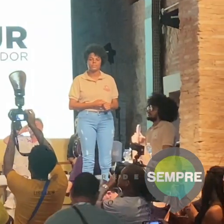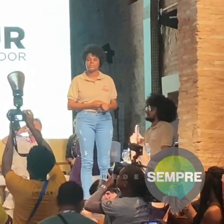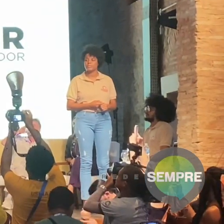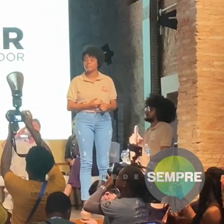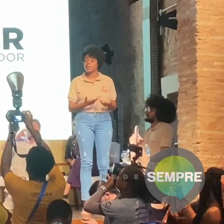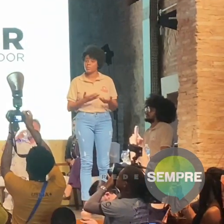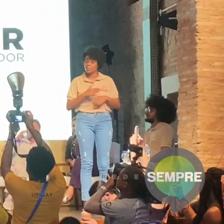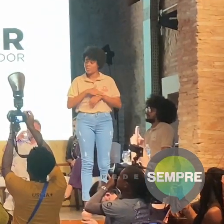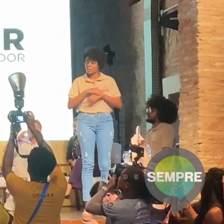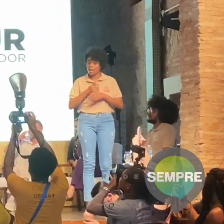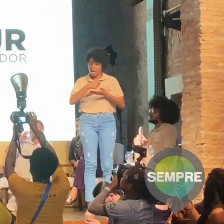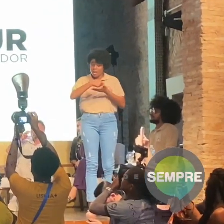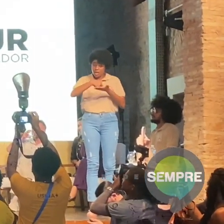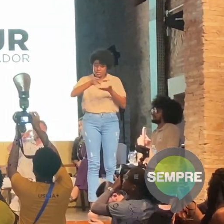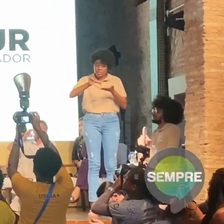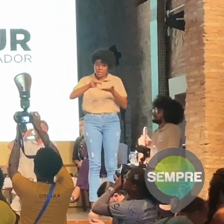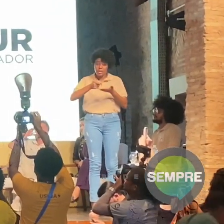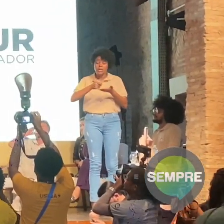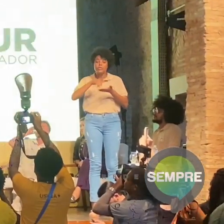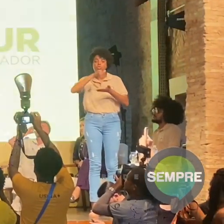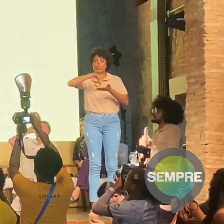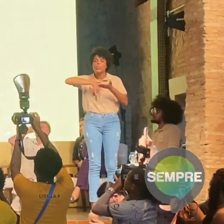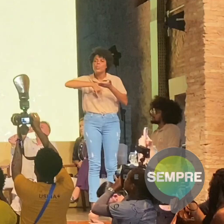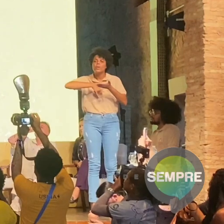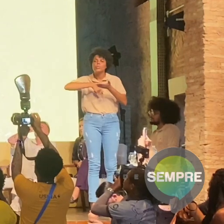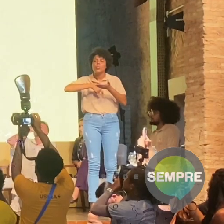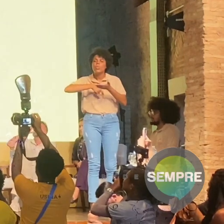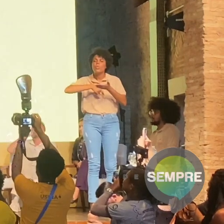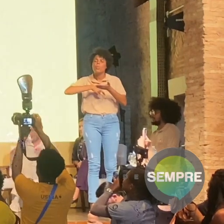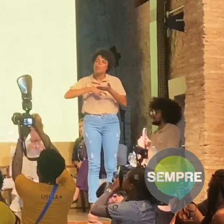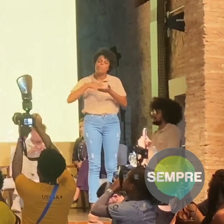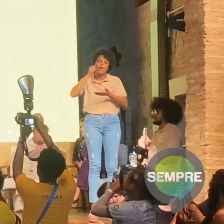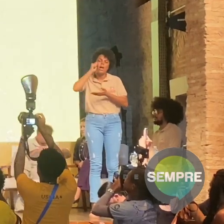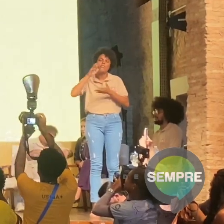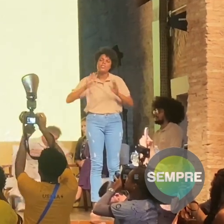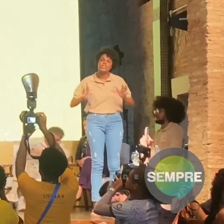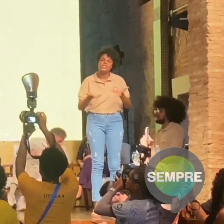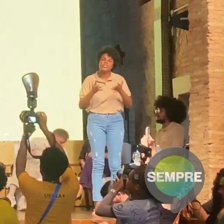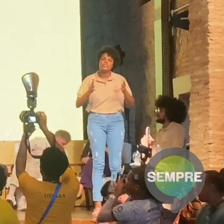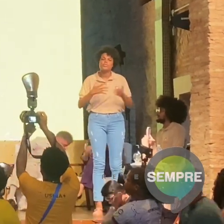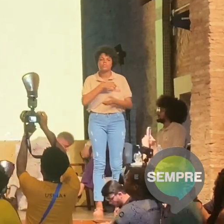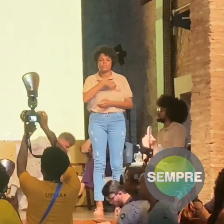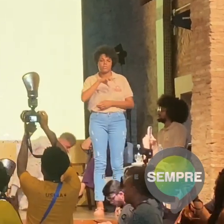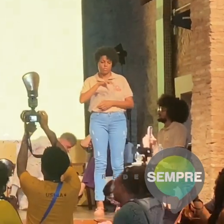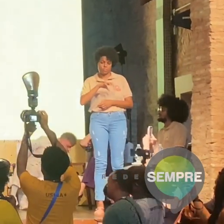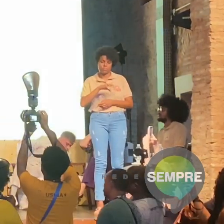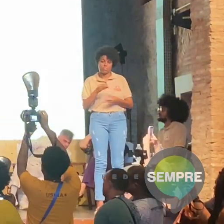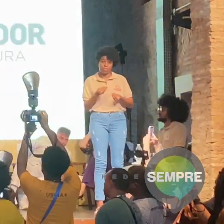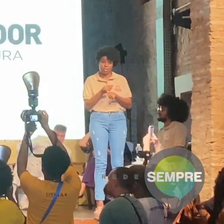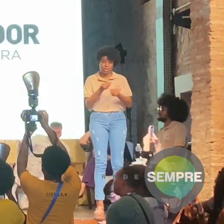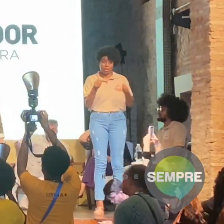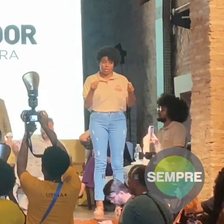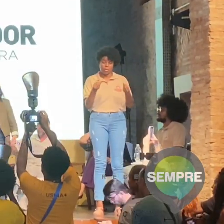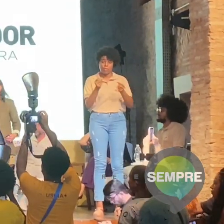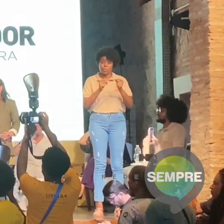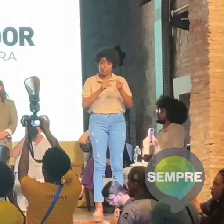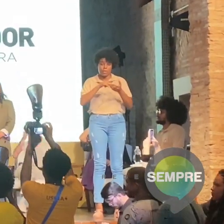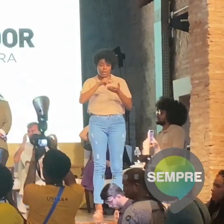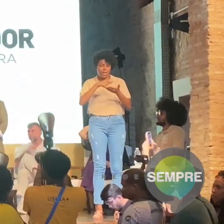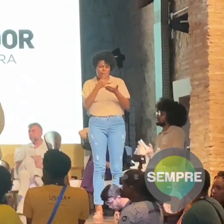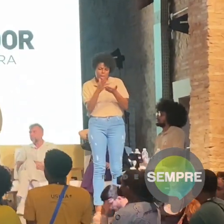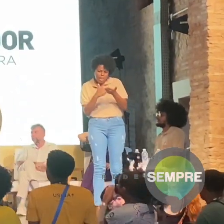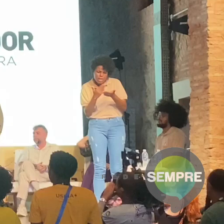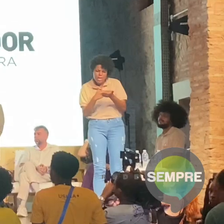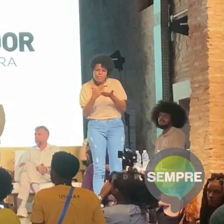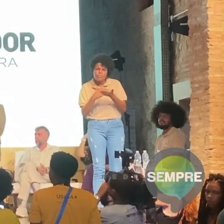Nesse momento aqui está sendo assinado, né, o quarto ciclo do Afroxima Salvador Creative Bootcamp, que vai oferecer módulos de capacitação